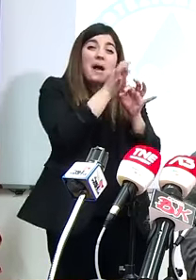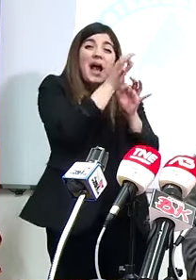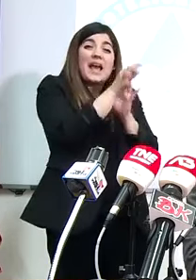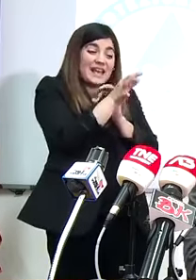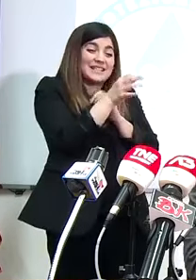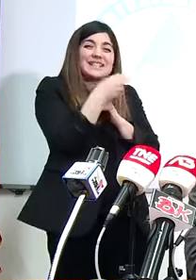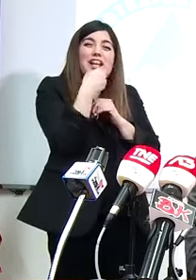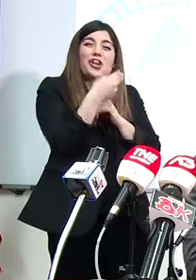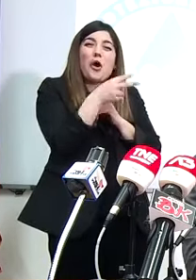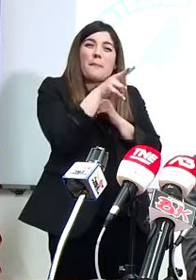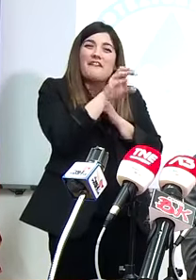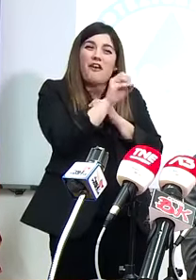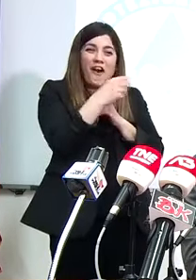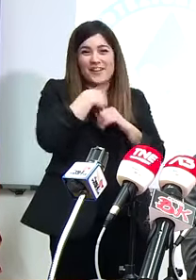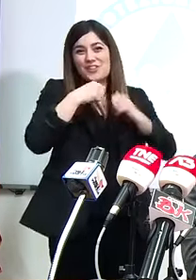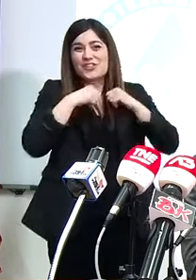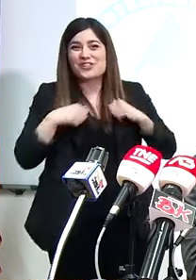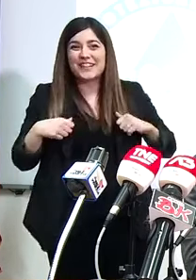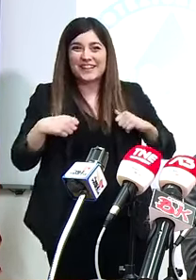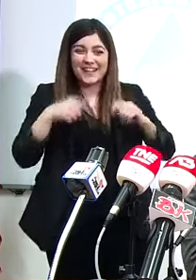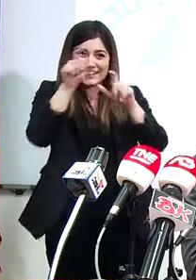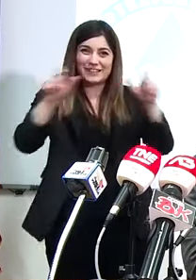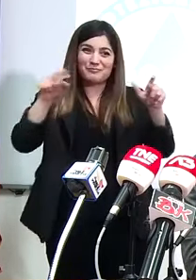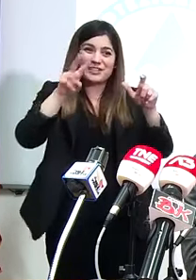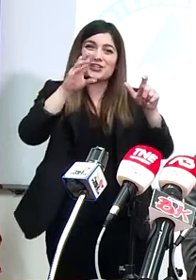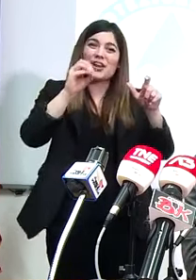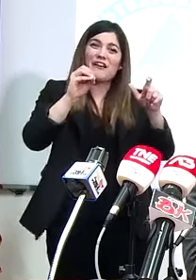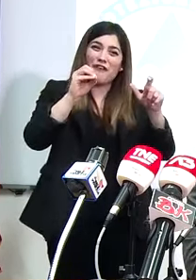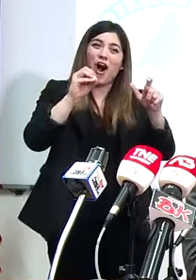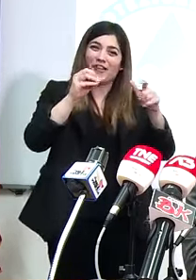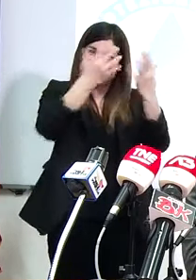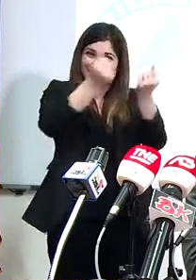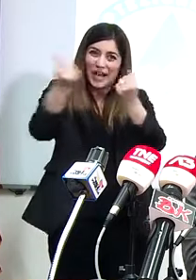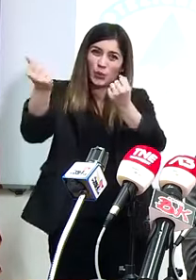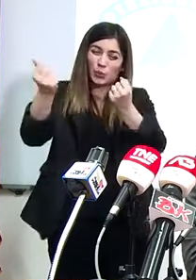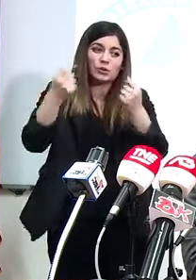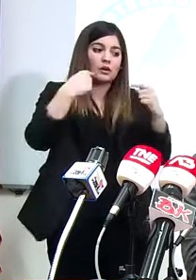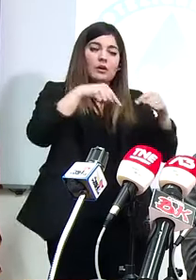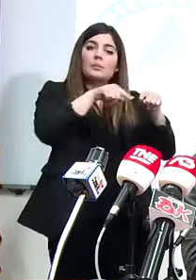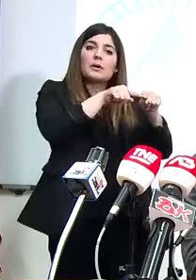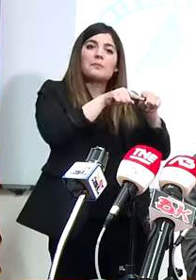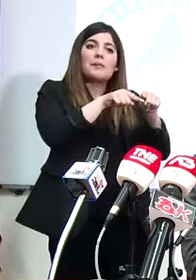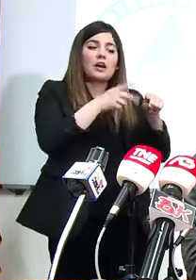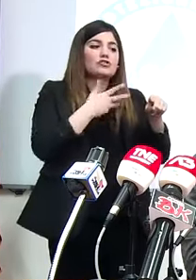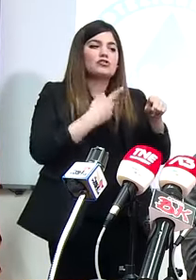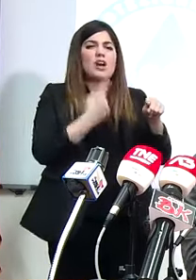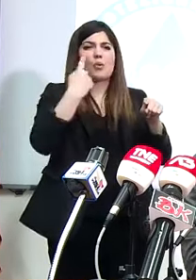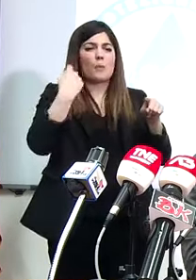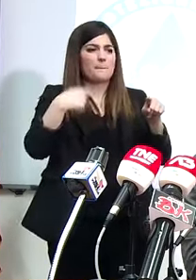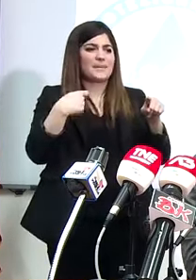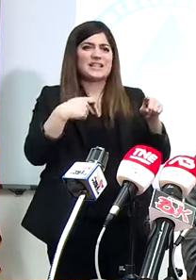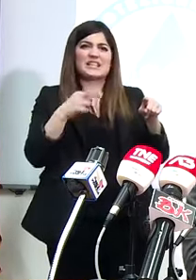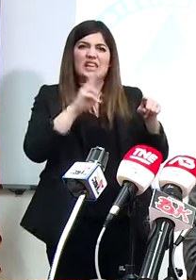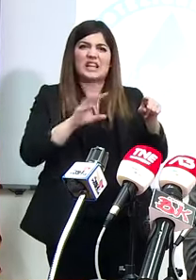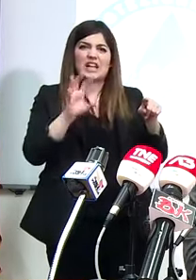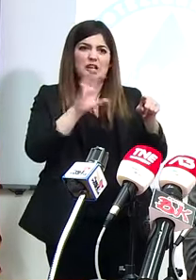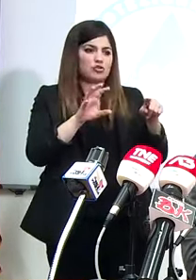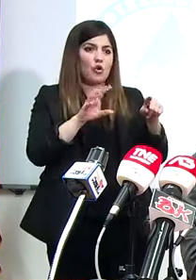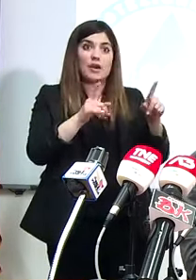a tutti i cittadini di nuovo fra l'altro perimetrato da un'ordinanza del presidente della regione con i militari che